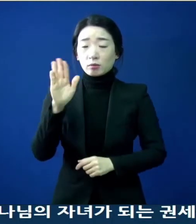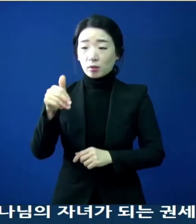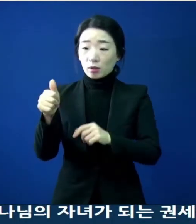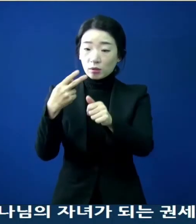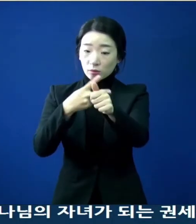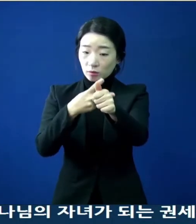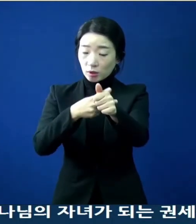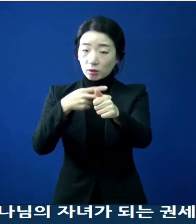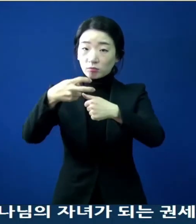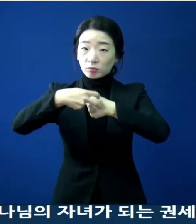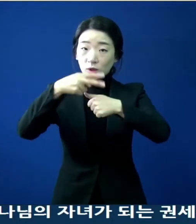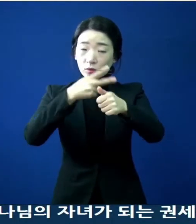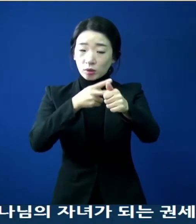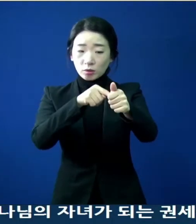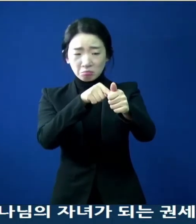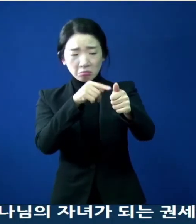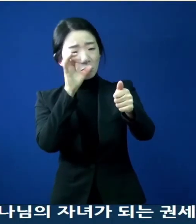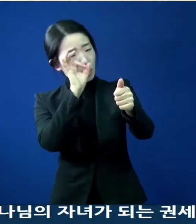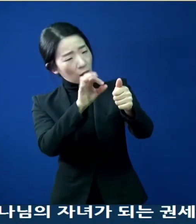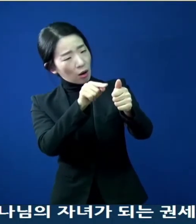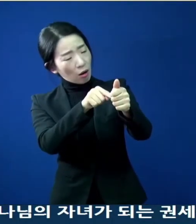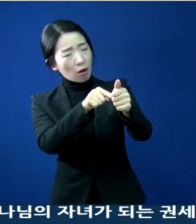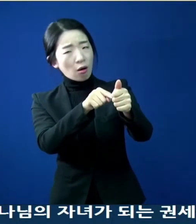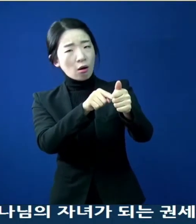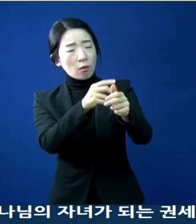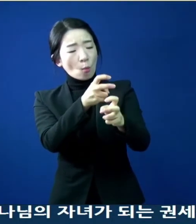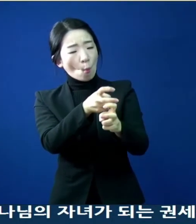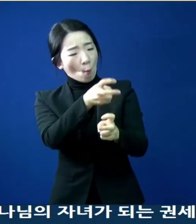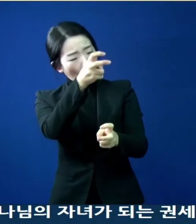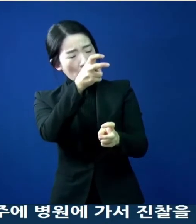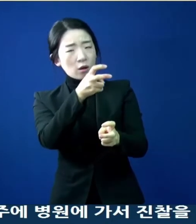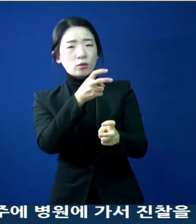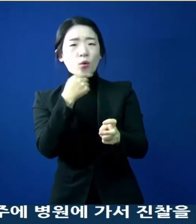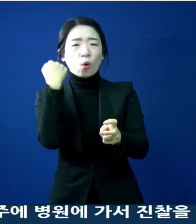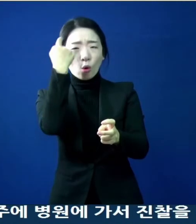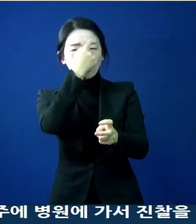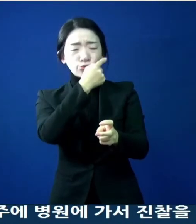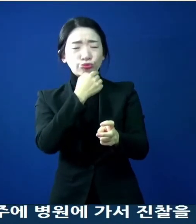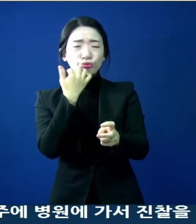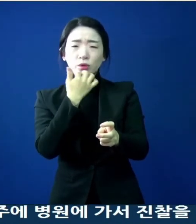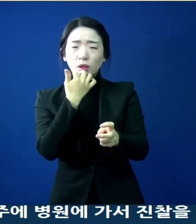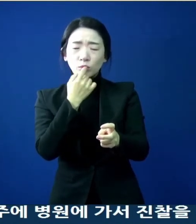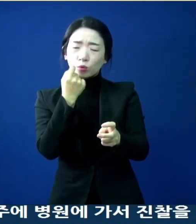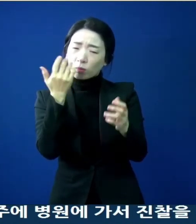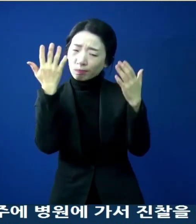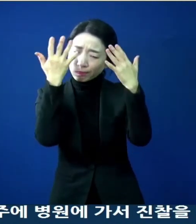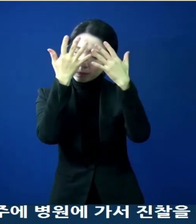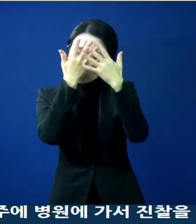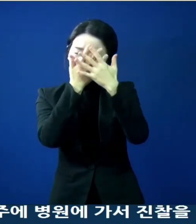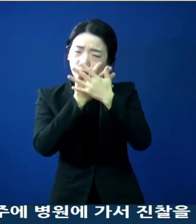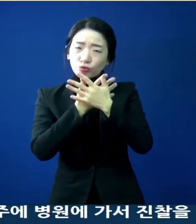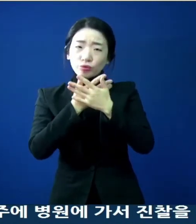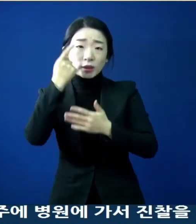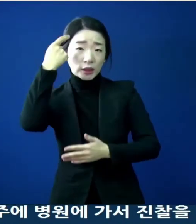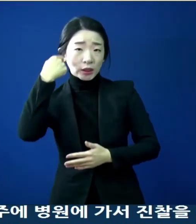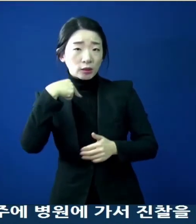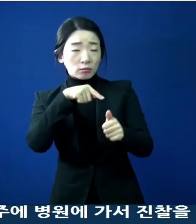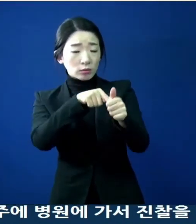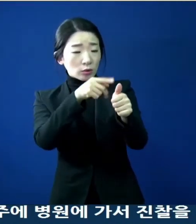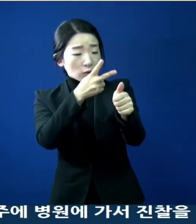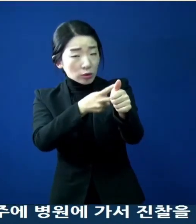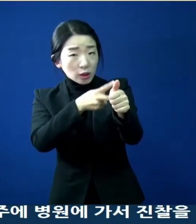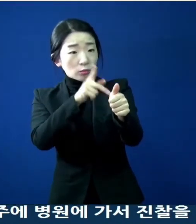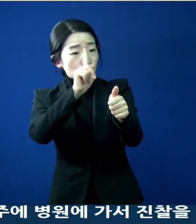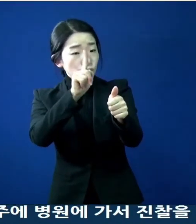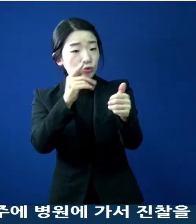나빠지셨어요. 살도 쭉 빠지시고 얼굴 색깔도 별로 안 좋으시고, 그래서 여쭤봤습니다. 선생님, 무슨